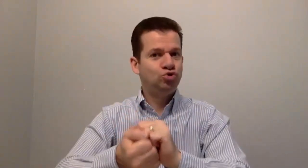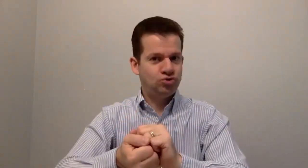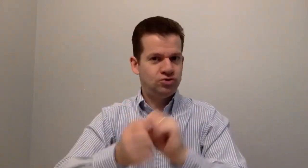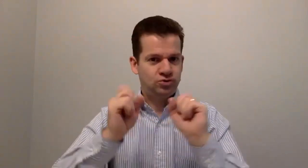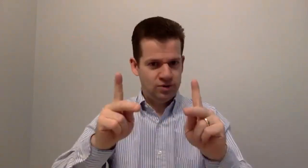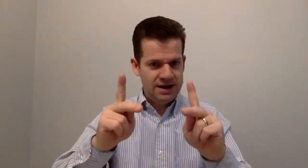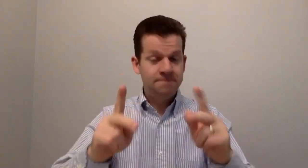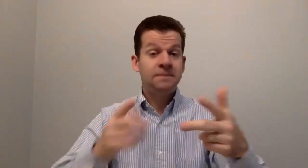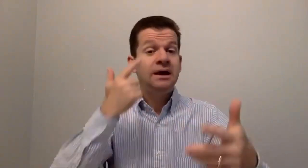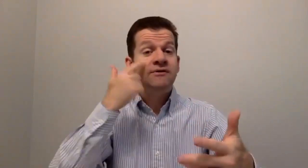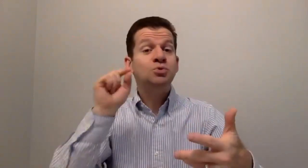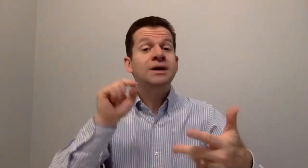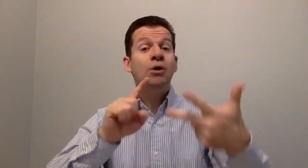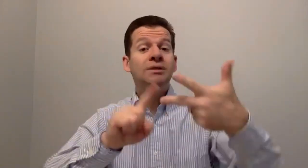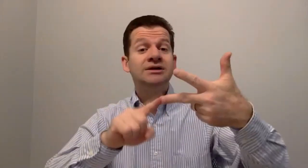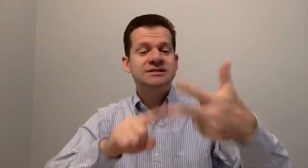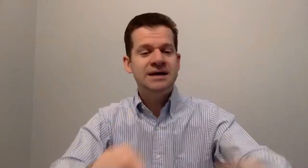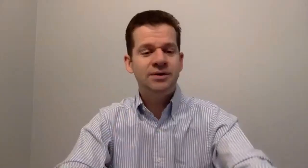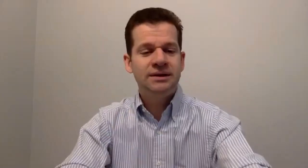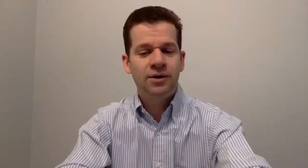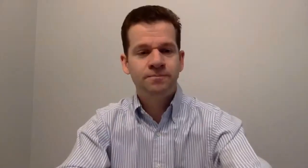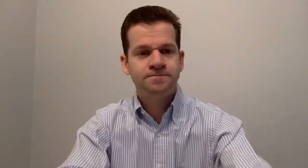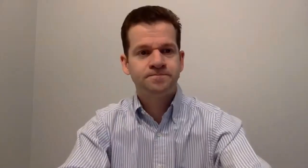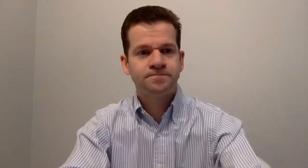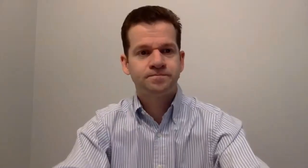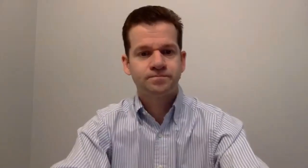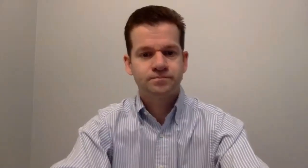juntos. Ok? Veja, o que é o terceiro, então?